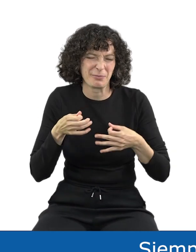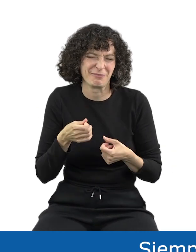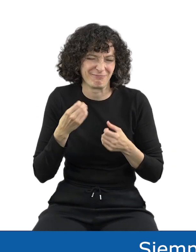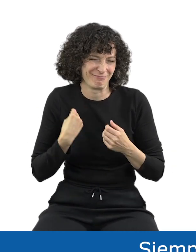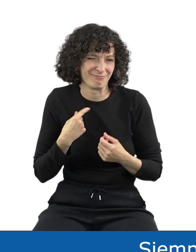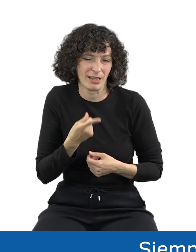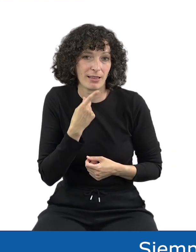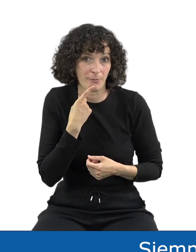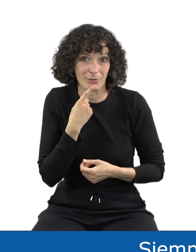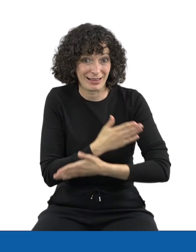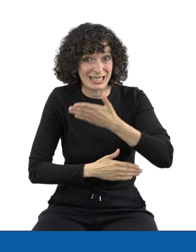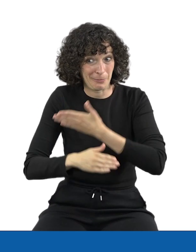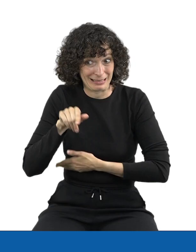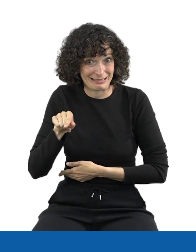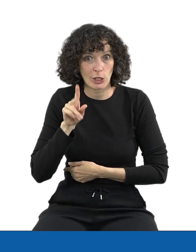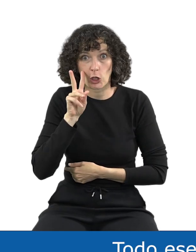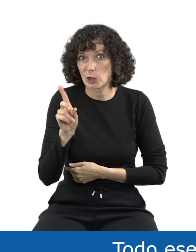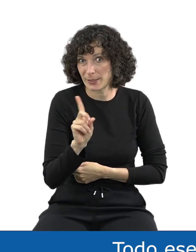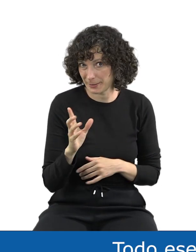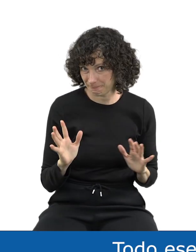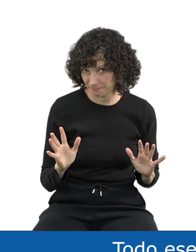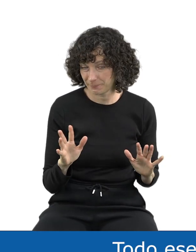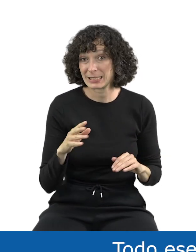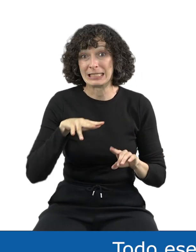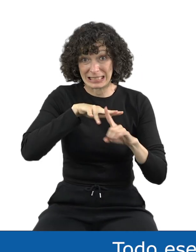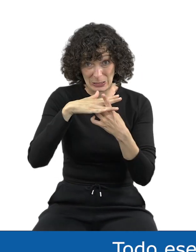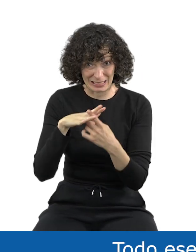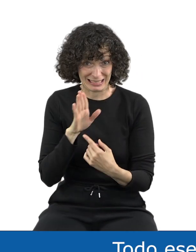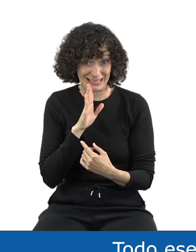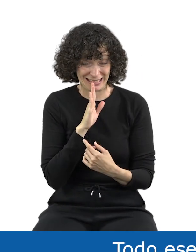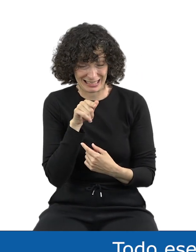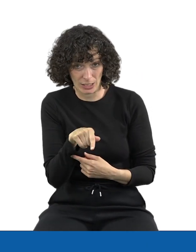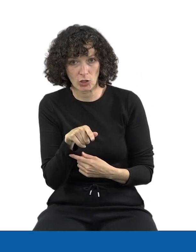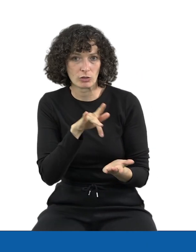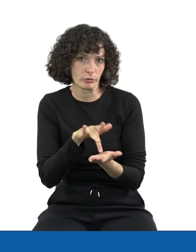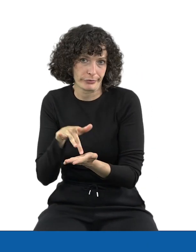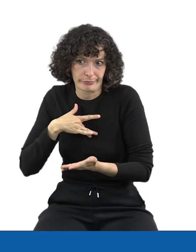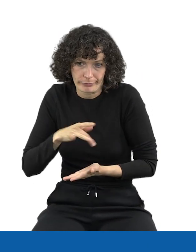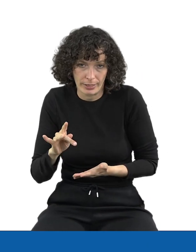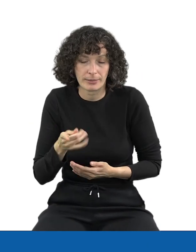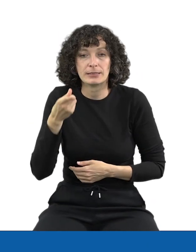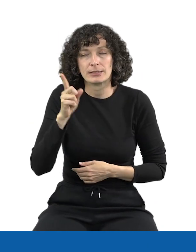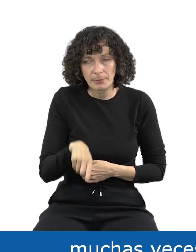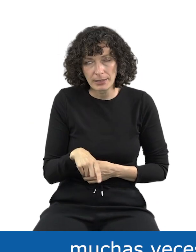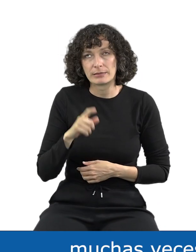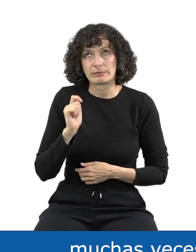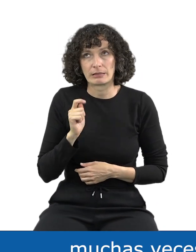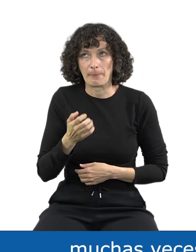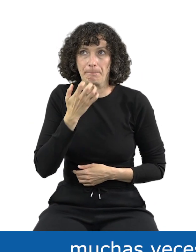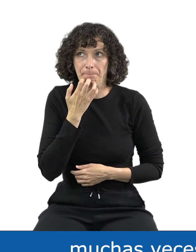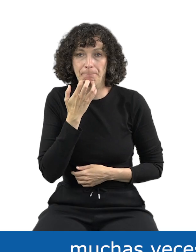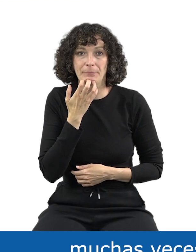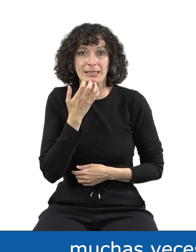es la discapacidad invisible. Todo ese tipo de situaciones pues pueden ocurrir. después, aparte, evidentemente, muchas veces